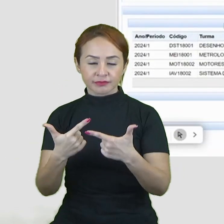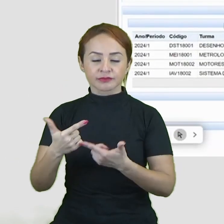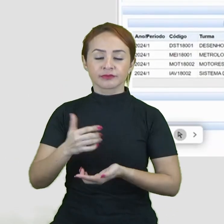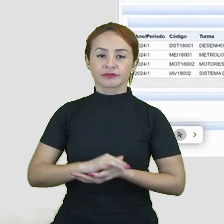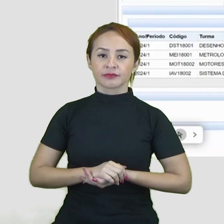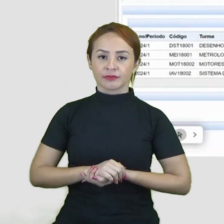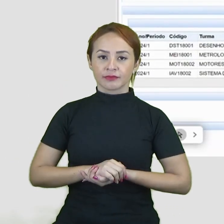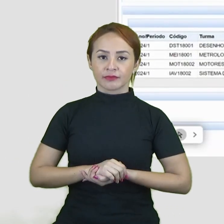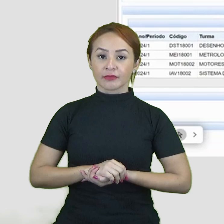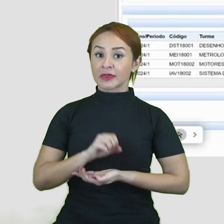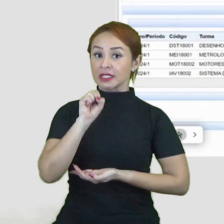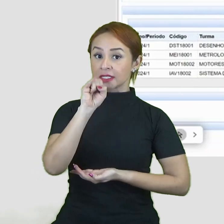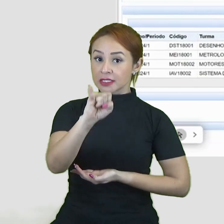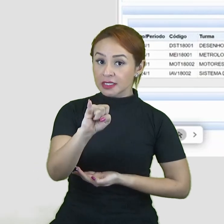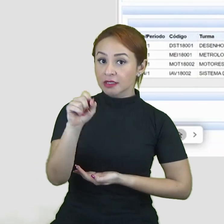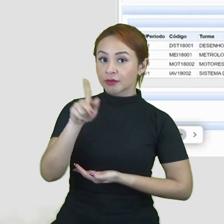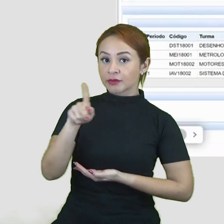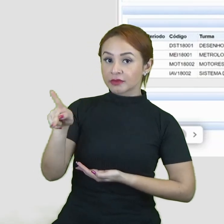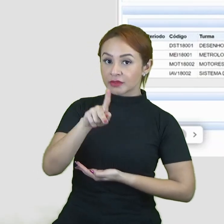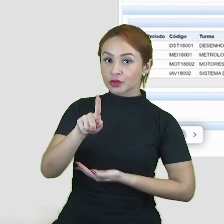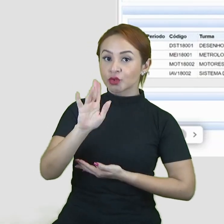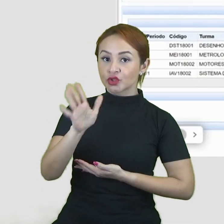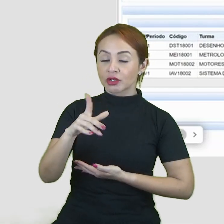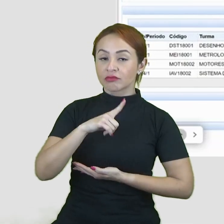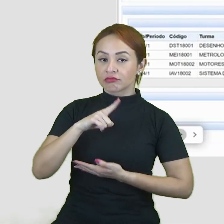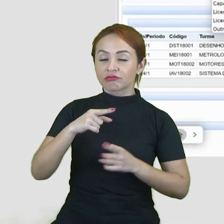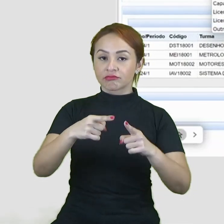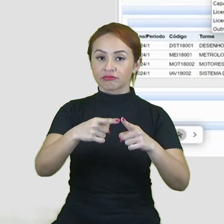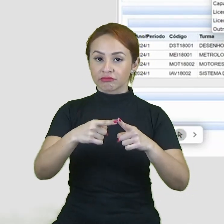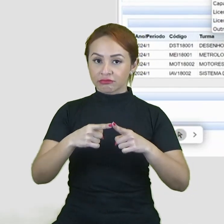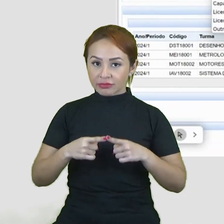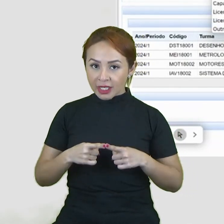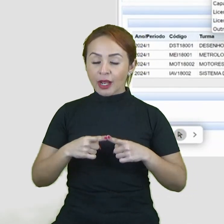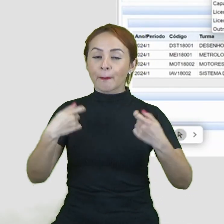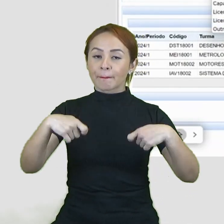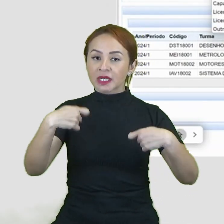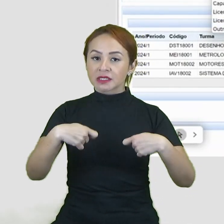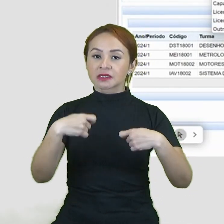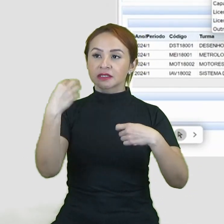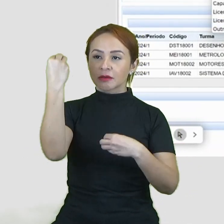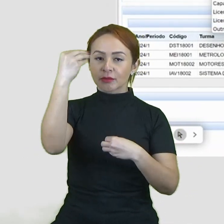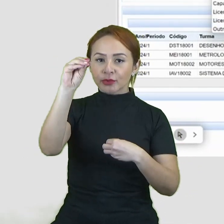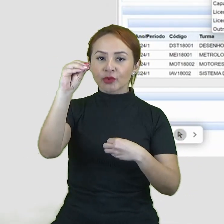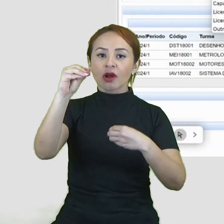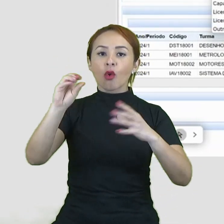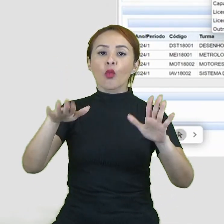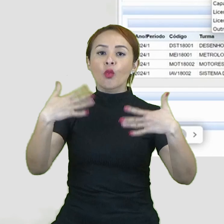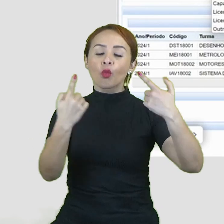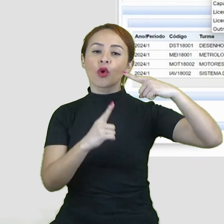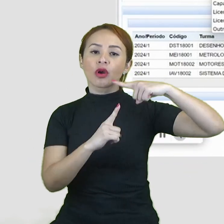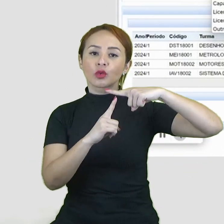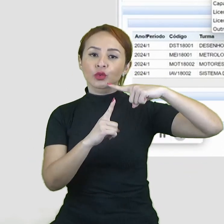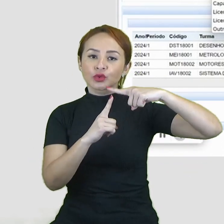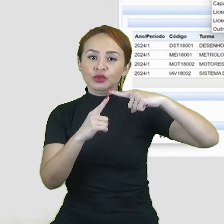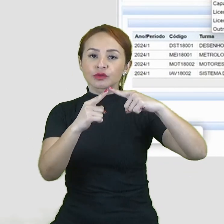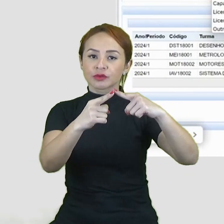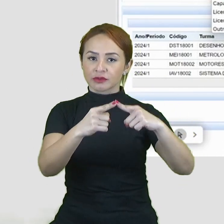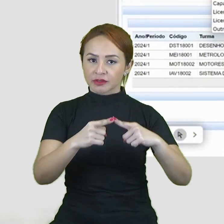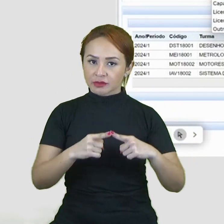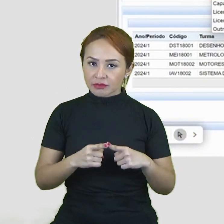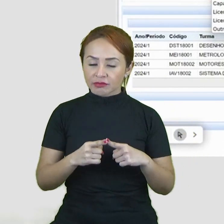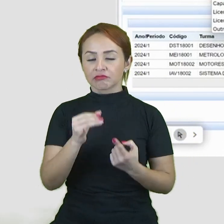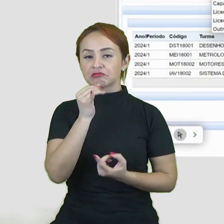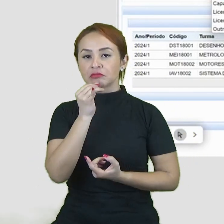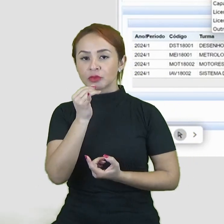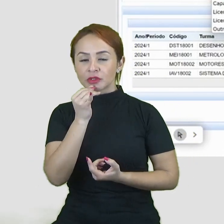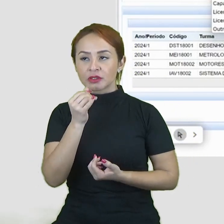Bom, caso o docente esteja em afastamento, ele vai selecionar o tipo de afastamento. Então, nesse momento, nós temos o